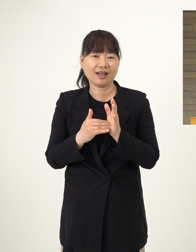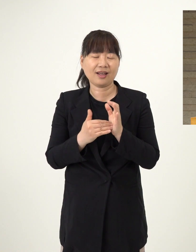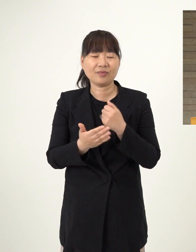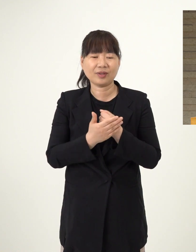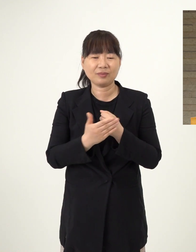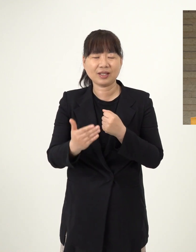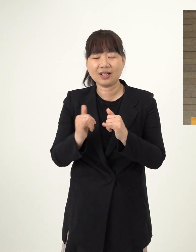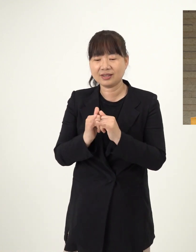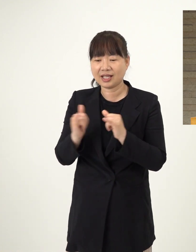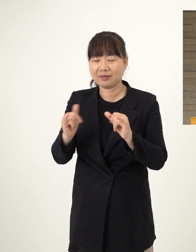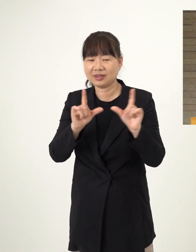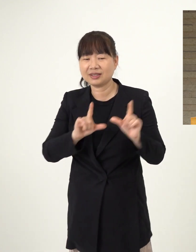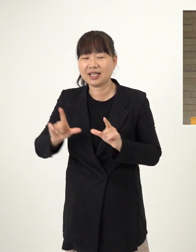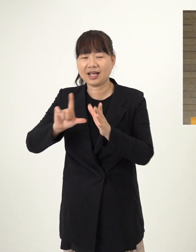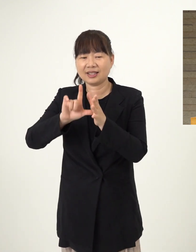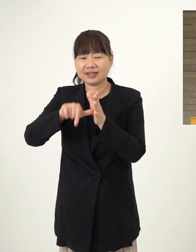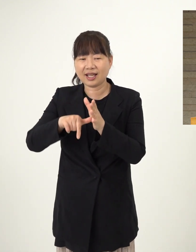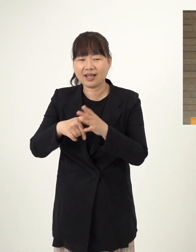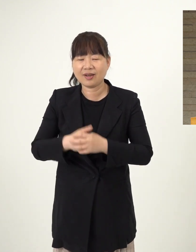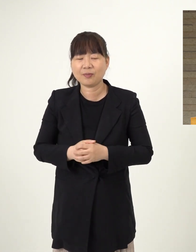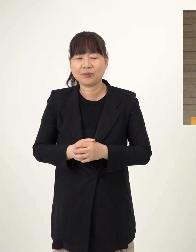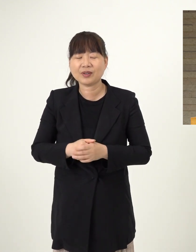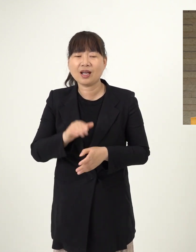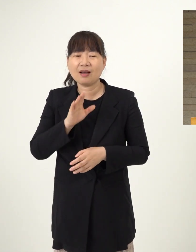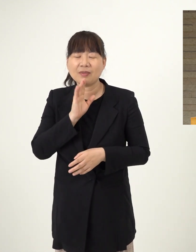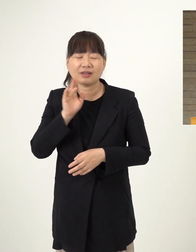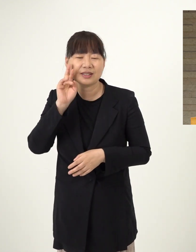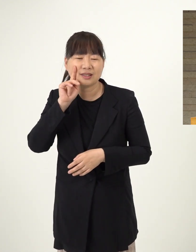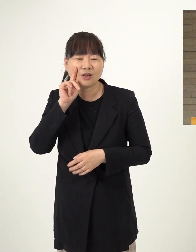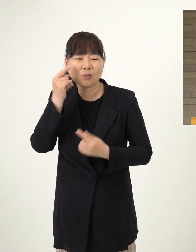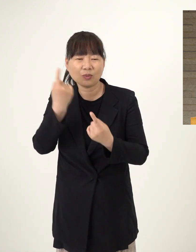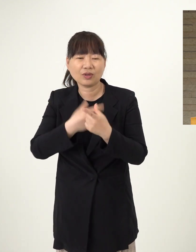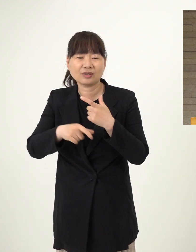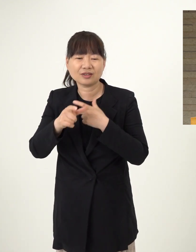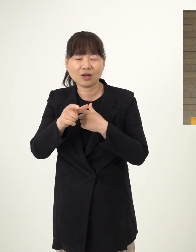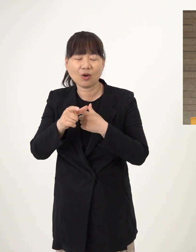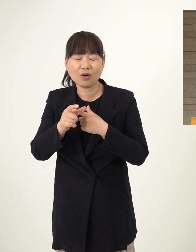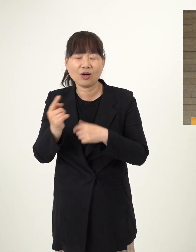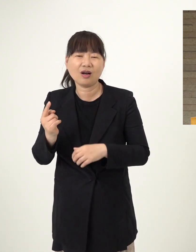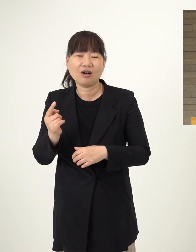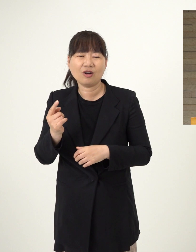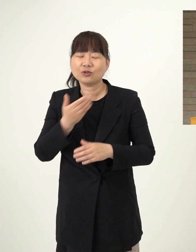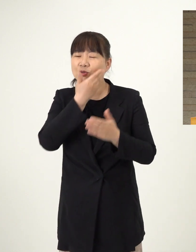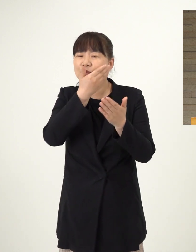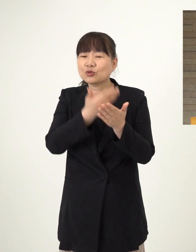사람이 살아가는 데는 옳고 그름보다 더 높은 가치가 있다는 거죠.